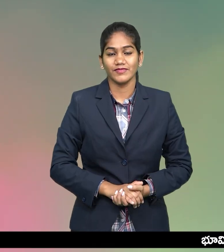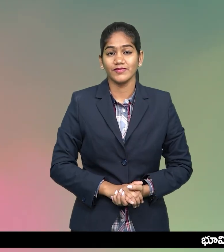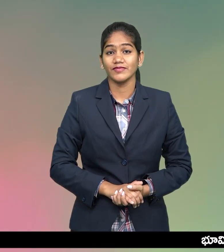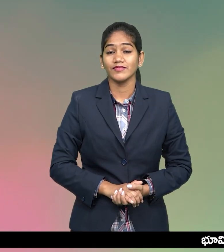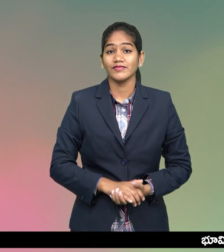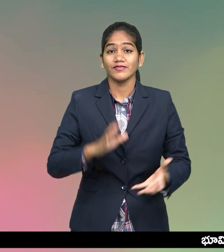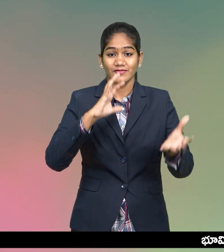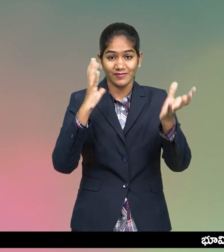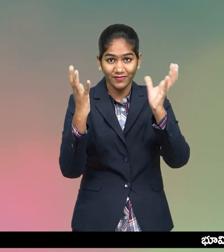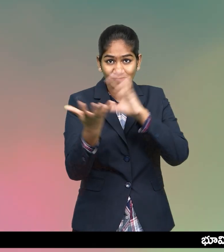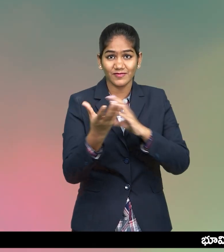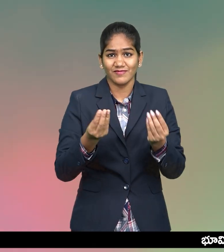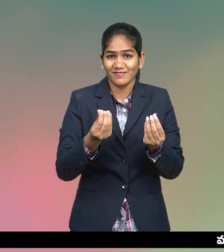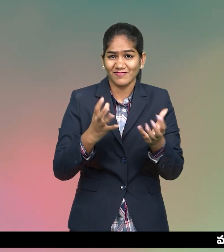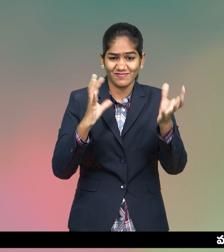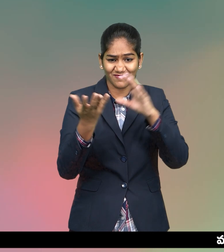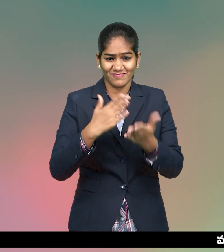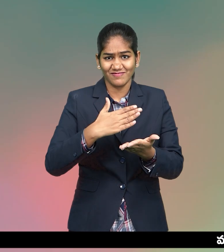భూమి విభజించబడింది 3 జోన్లుగా.